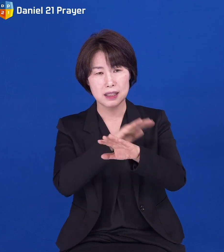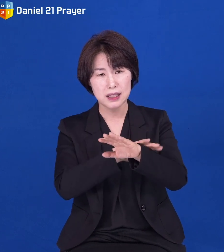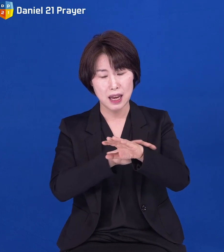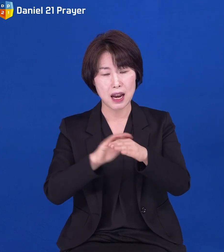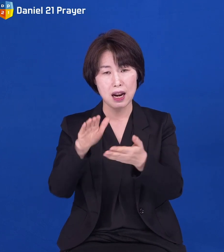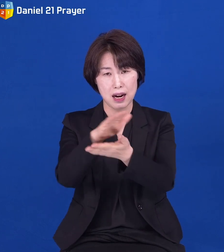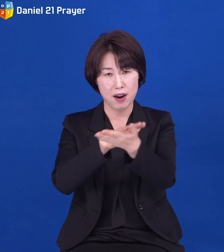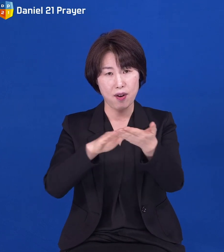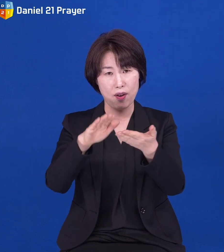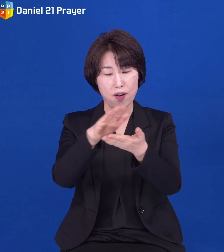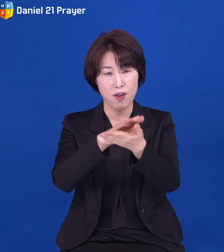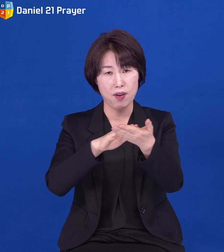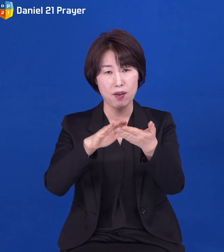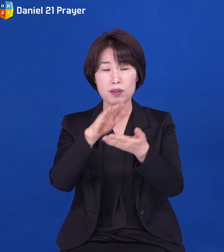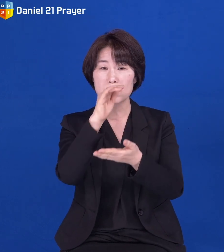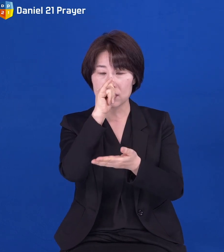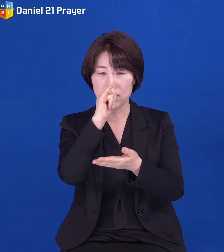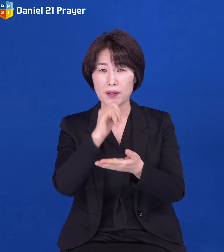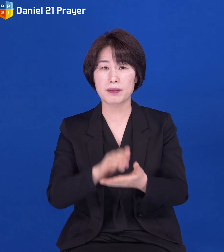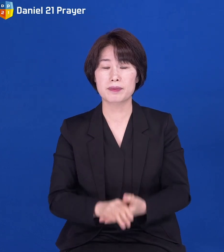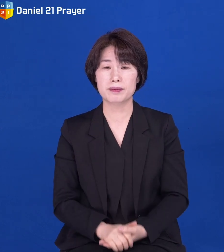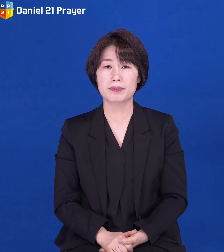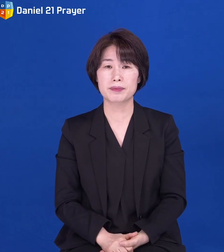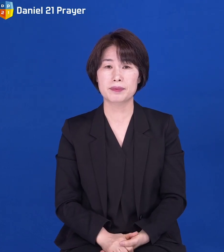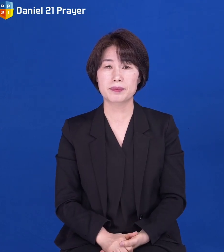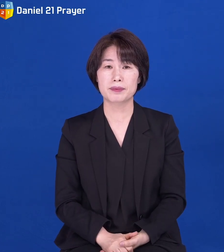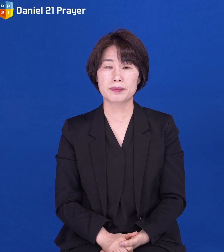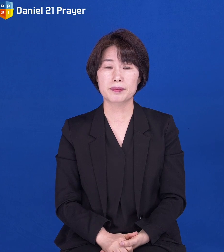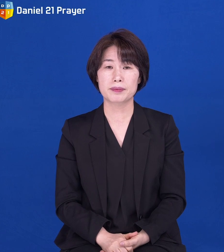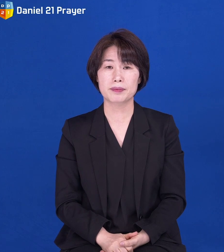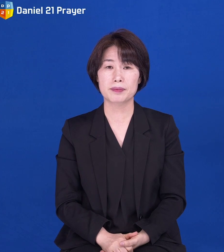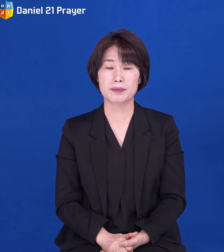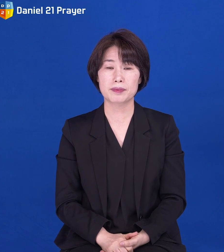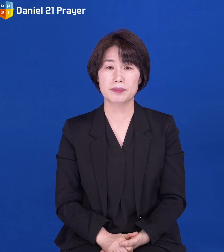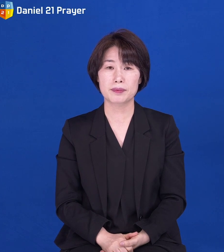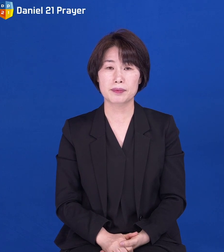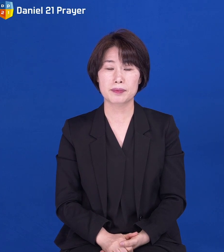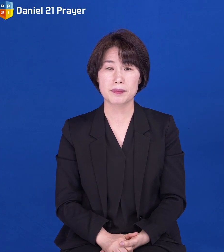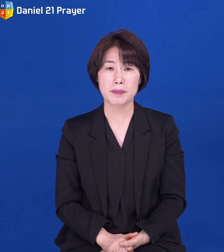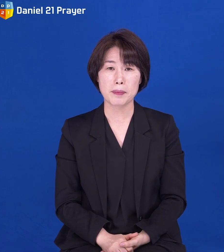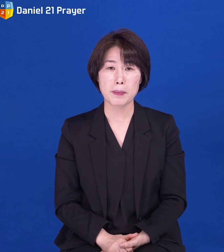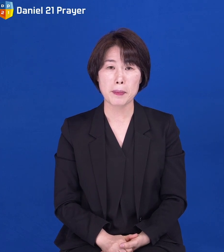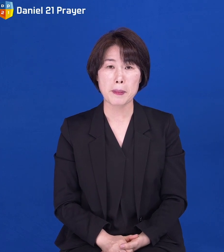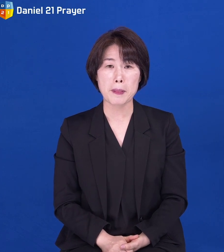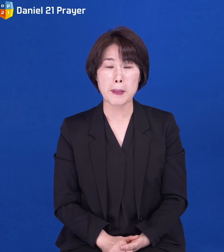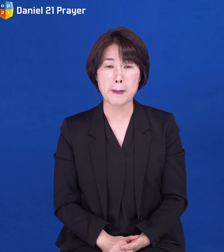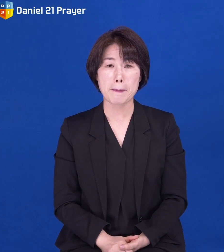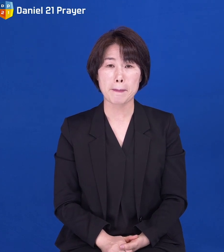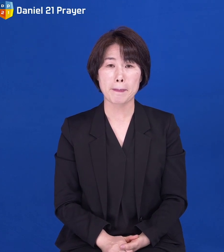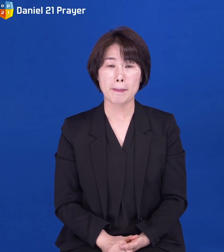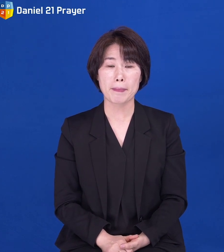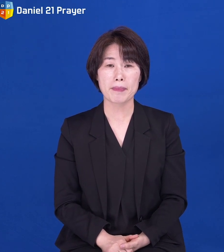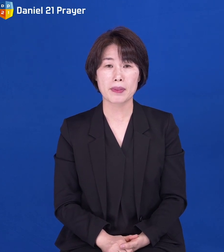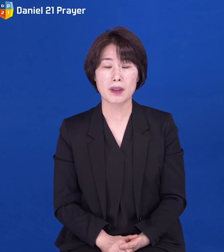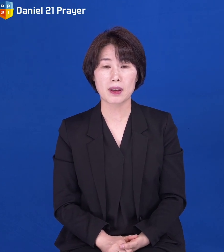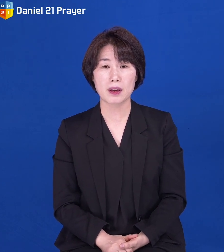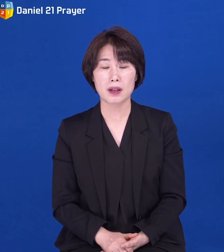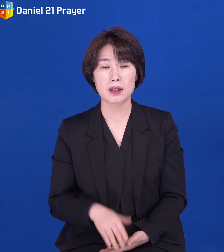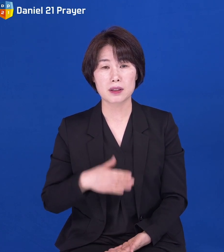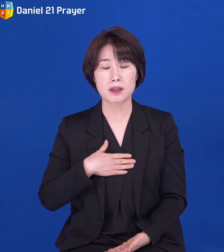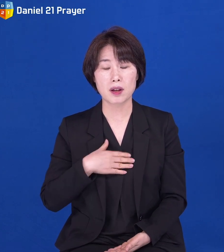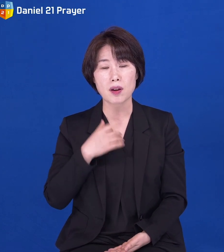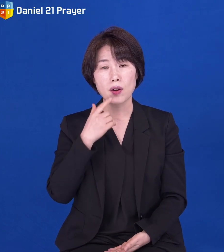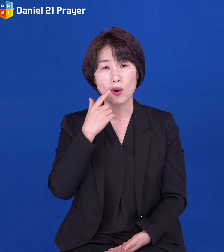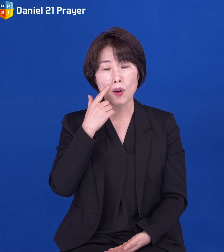막 그러시더니 절대 그렇지 않거든요. 근데 안다는 거 알면서도 맞다고 죄송하다고 하면서 이제 저는